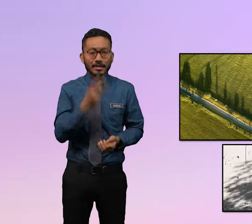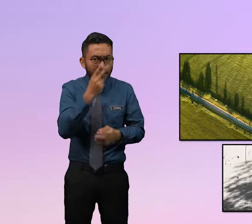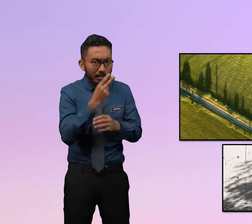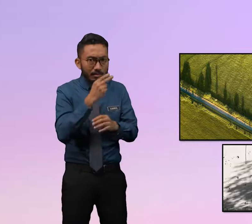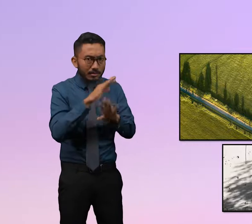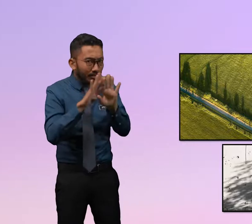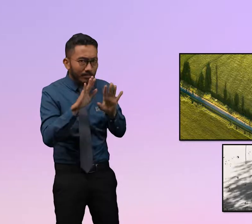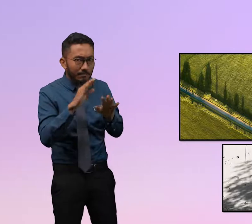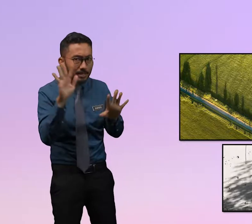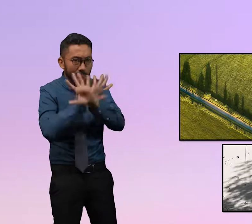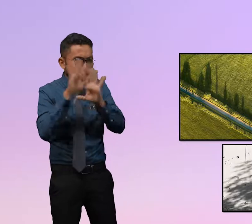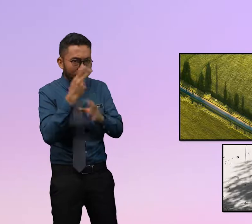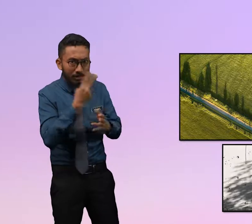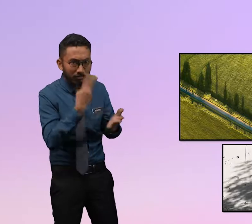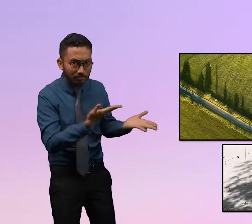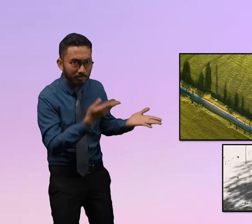Nampak tak bayar-bayar? Nampak.